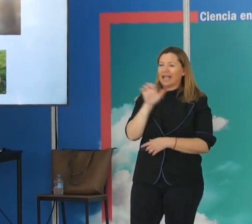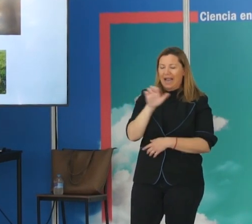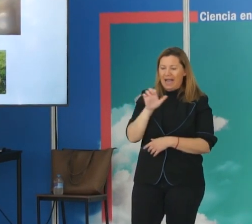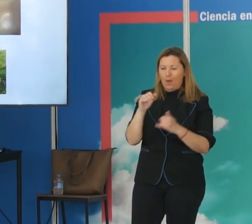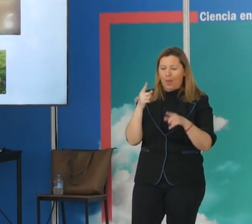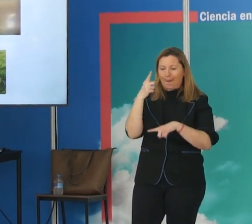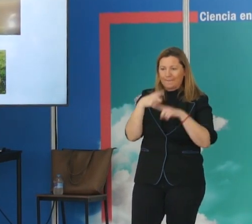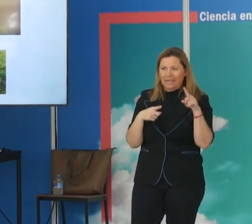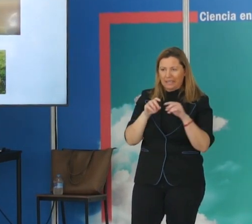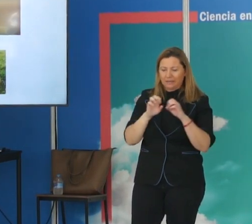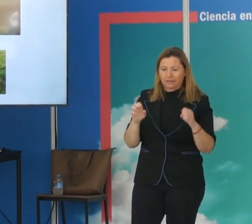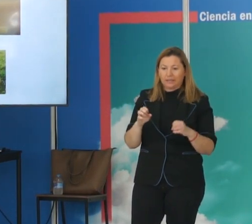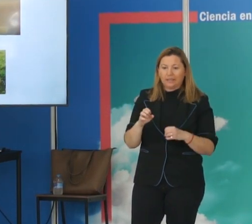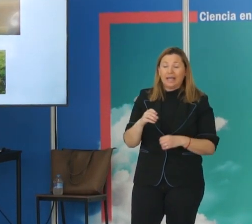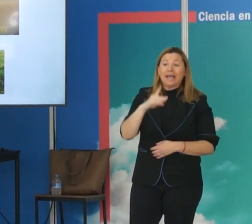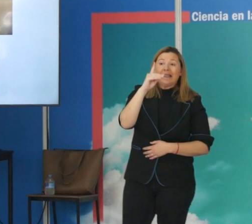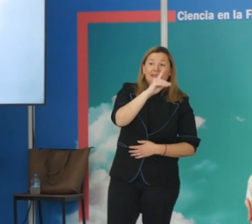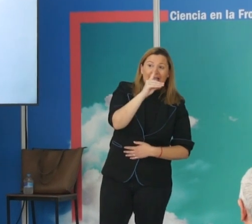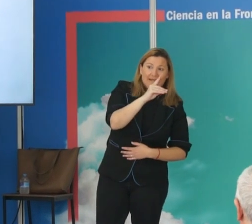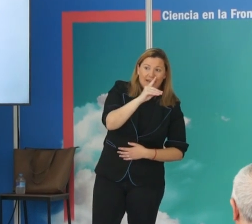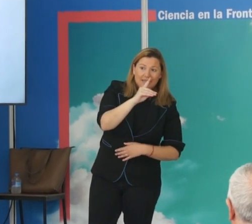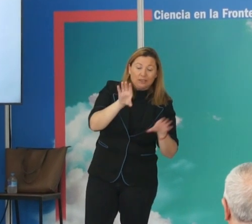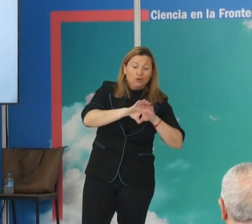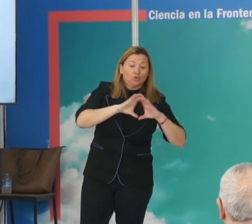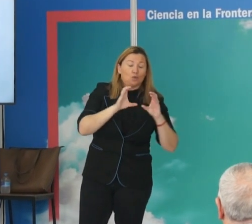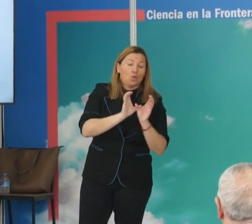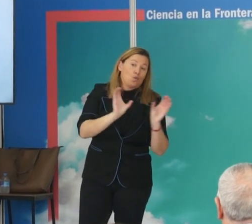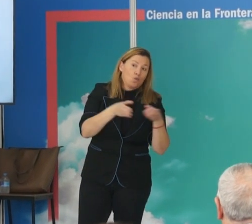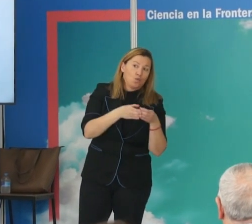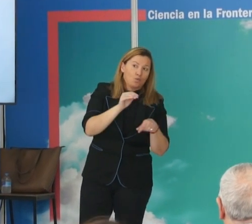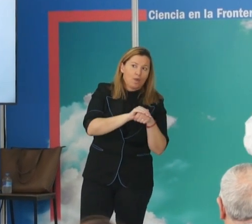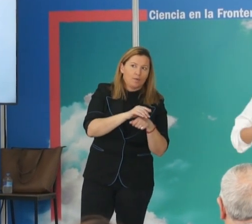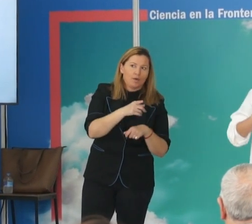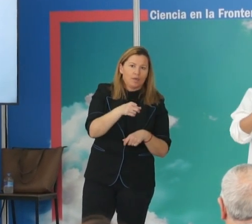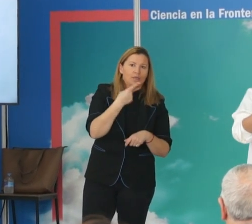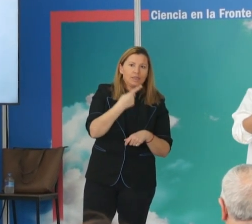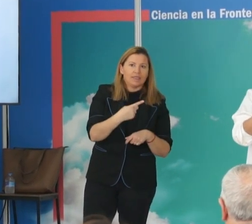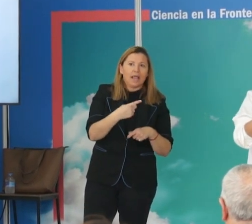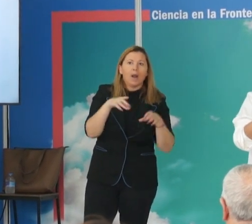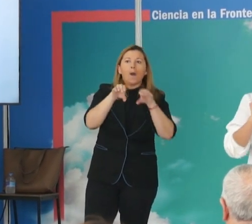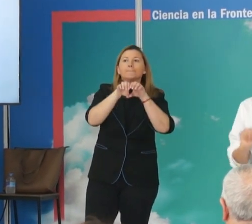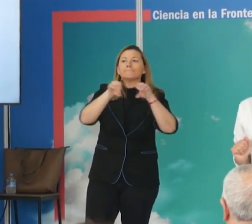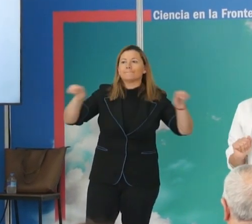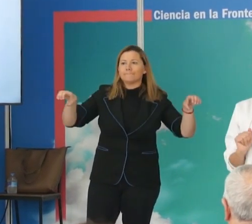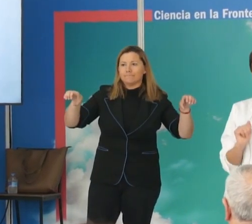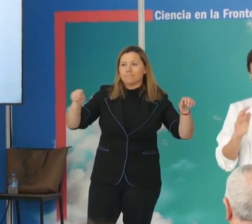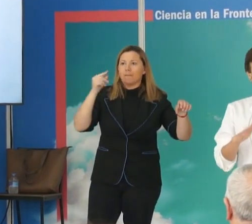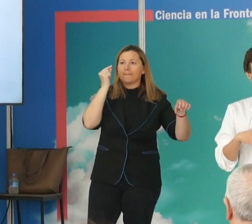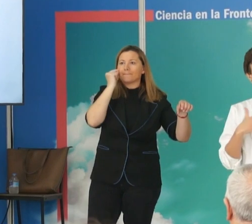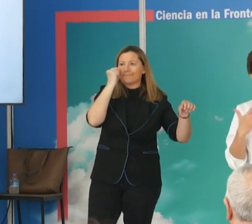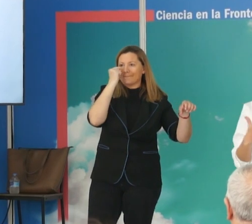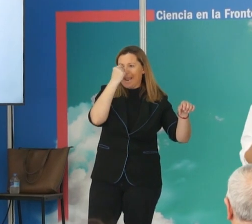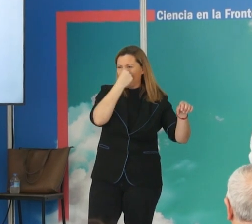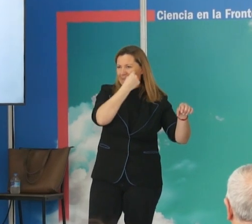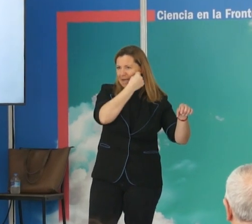Bien, los cartesianos, Descartes y su grupo de cartesianos, decían que la Tierra era un pepino, ¿vale? Mientras que Newton,